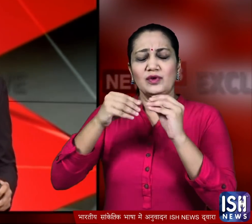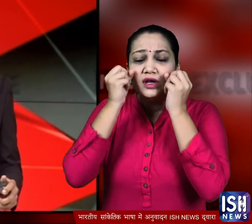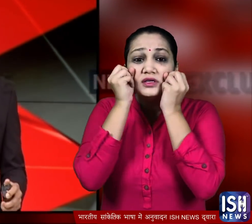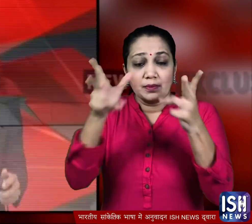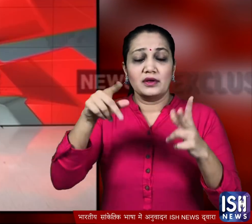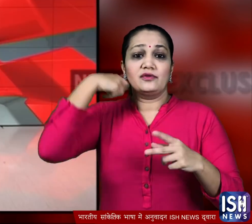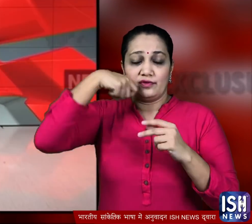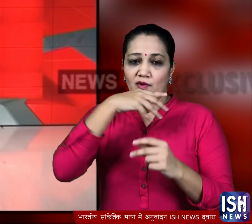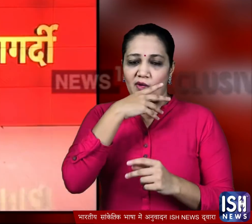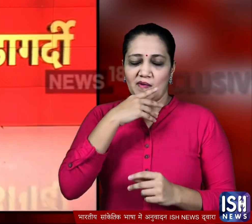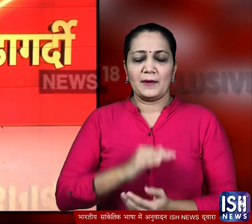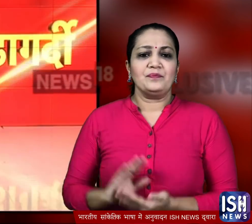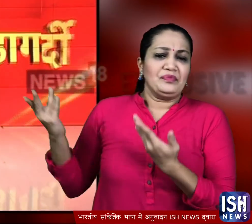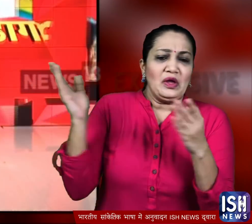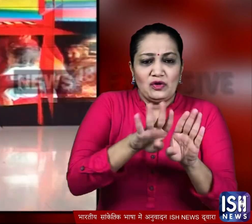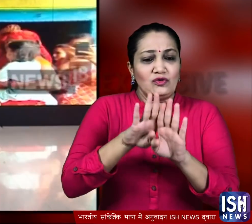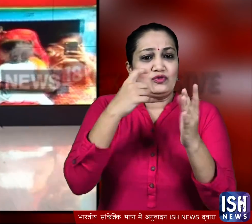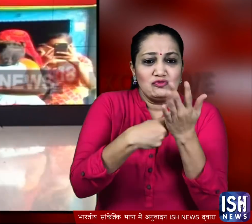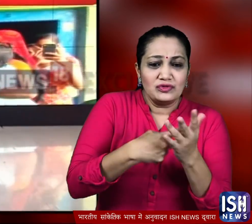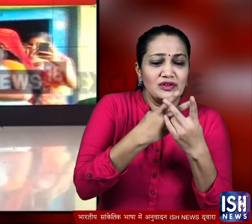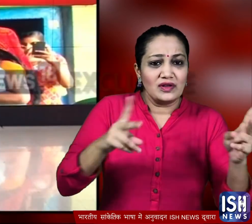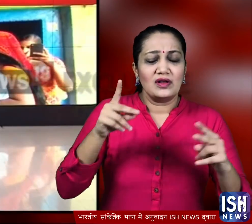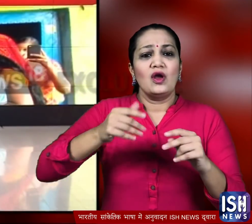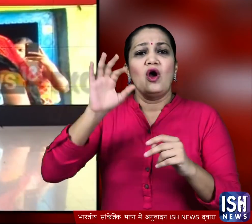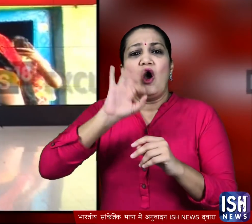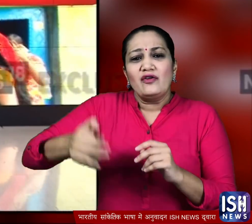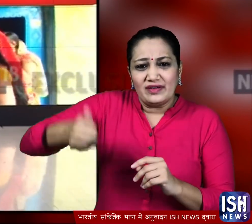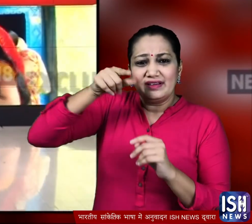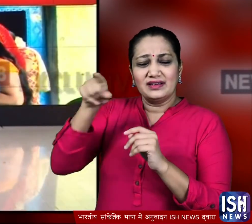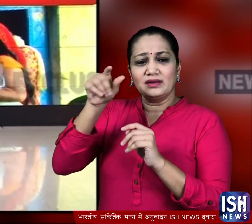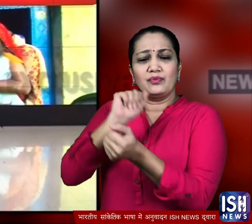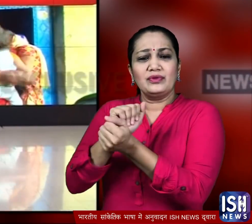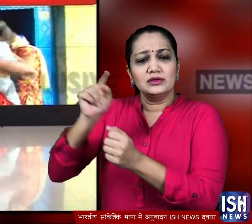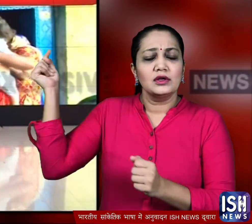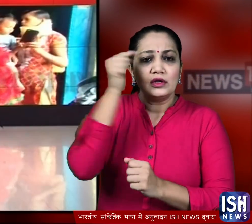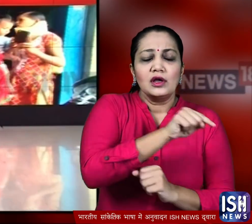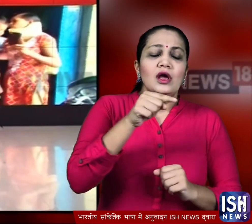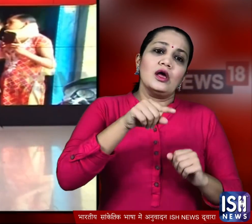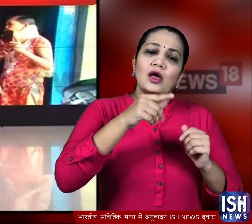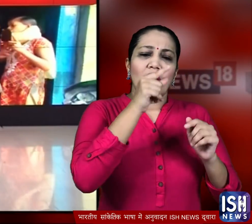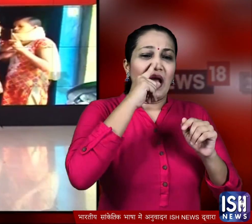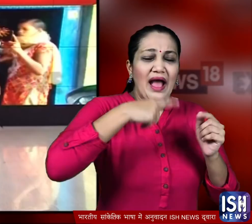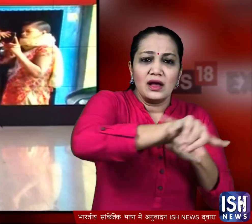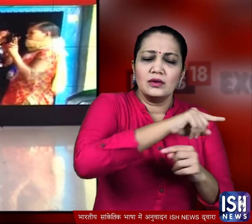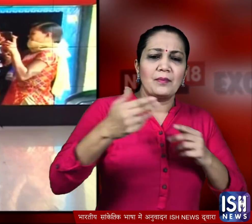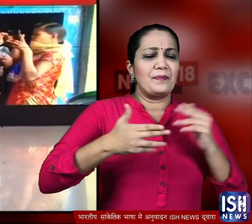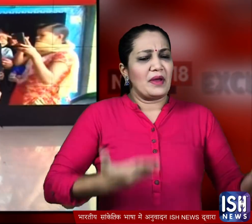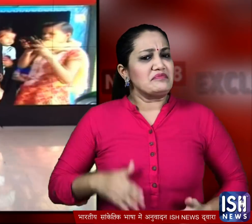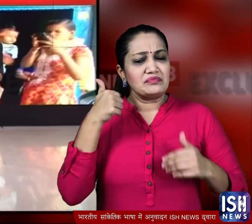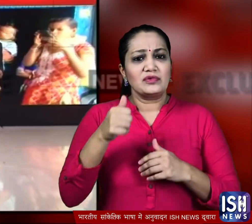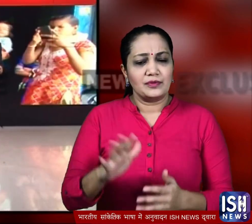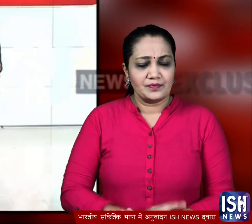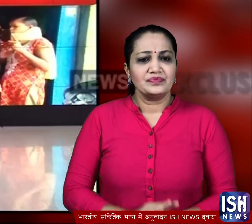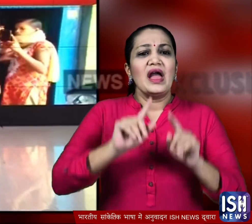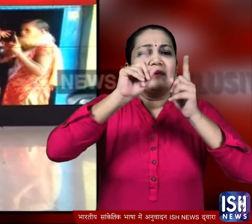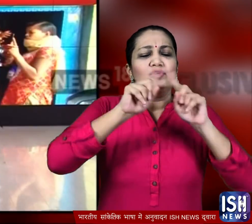चौंका देने वाली कुछ तस्वीरें सामने आई। वहां लॉकडाउन का पालन करवाने गए एक दारोगा पर कुछ महिलाओं से बदसलूकी करने का आरोप लगा। बताया गया कि